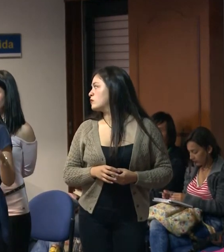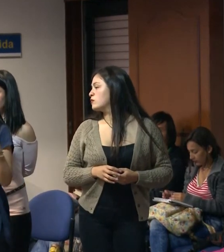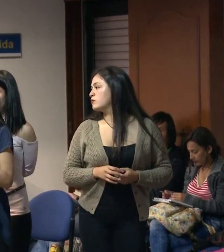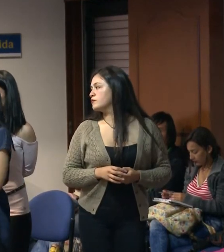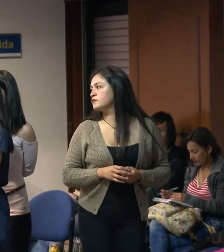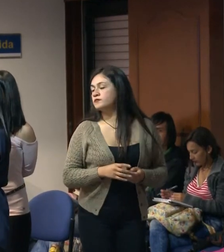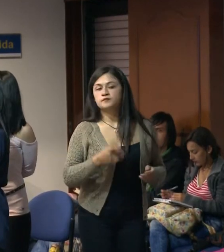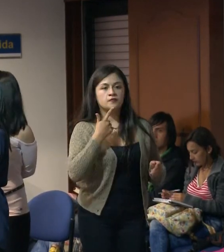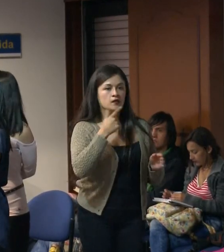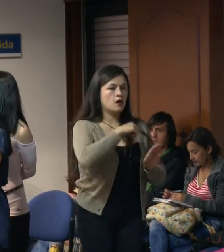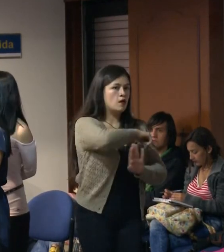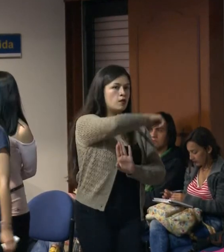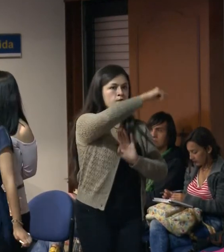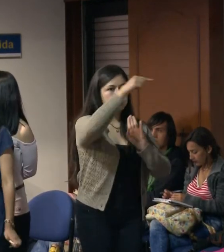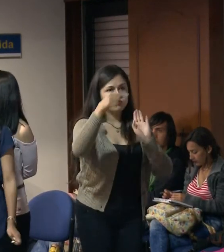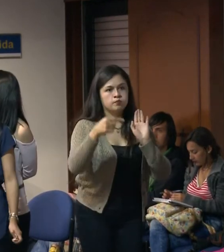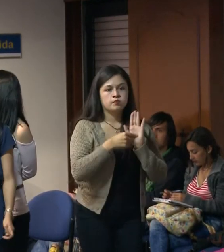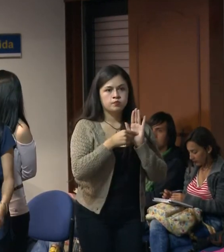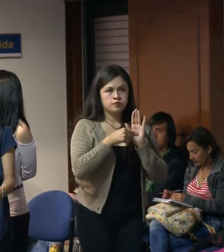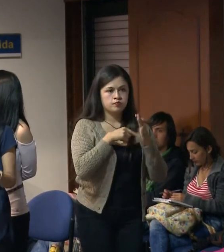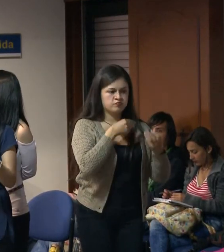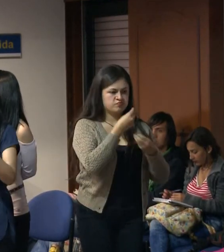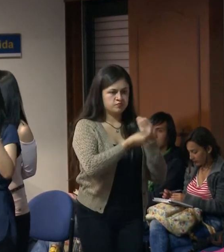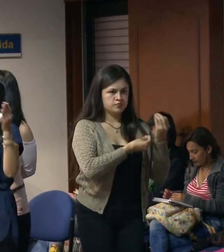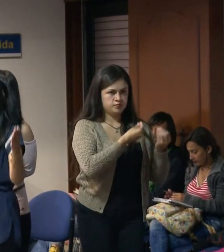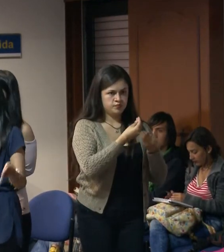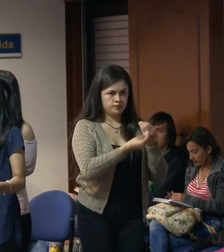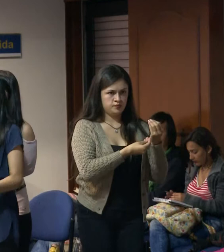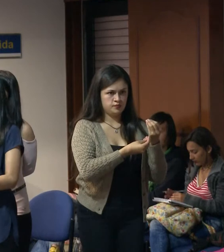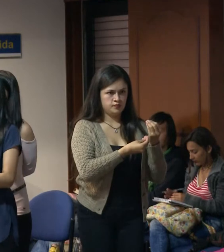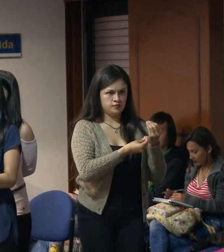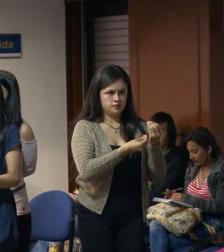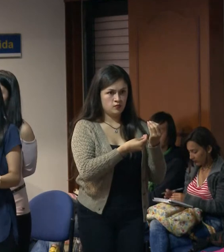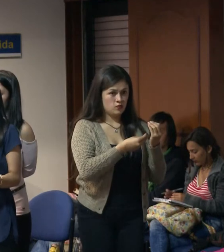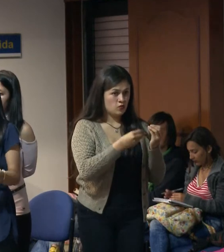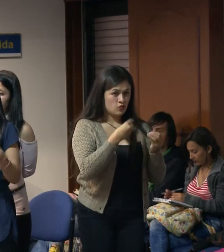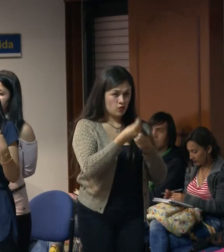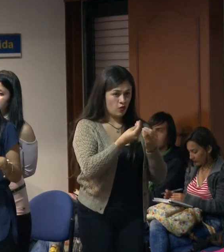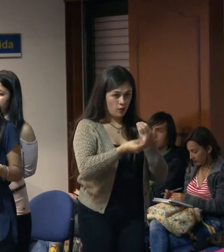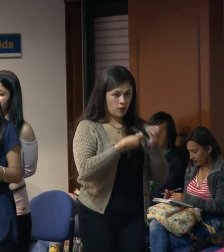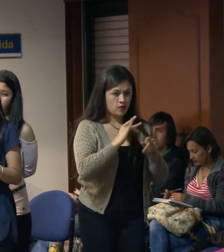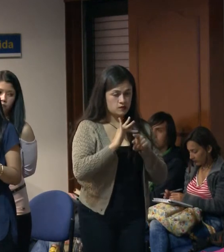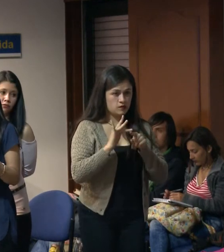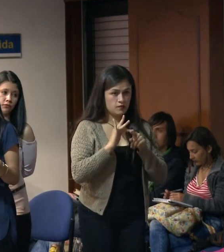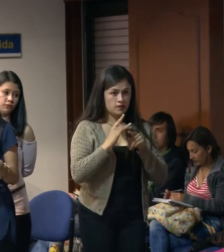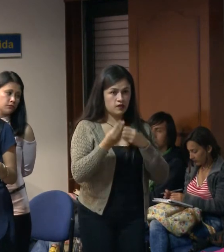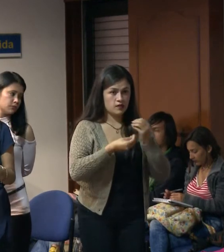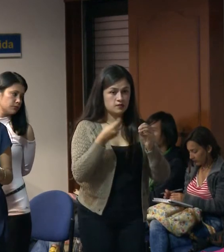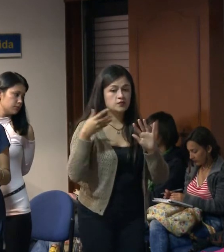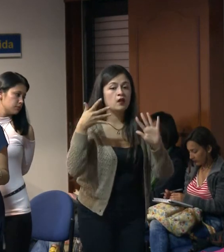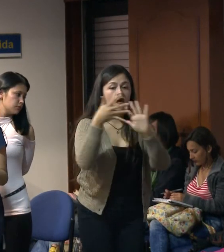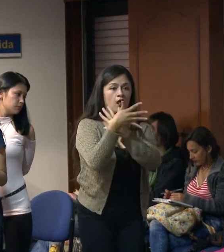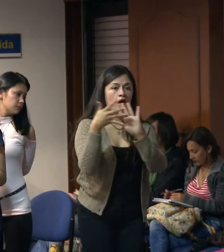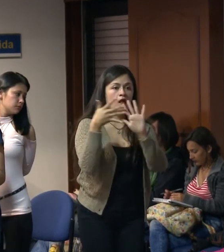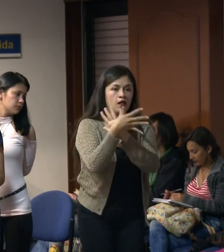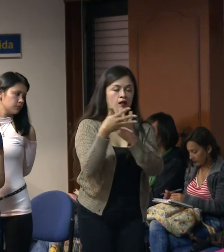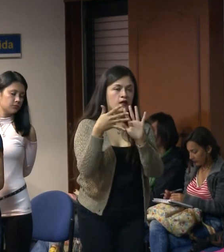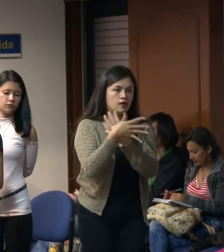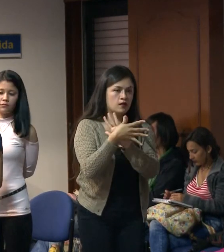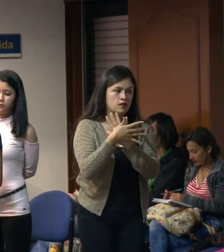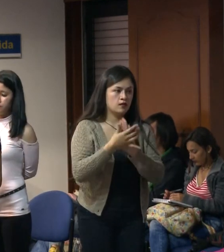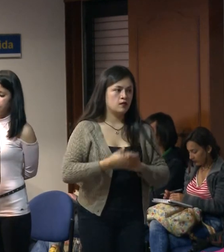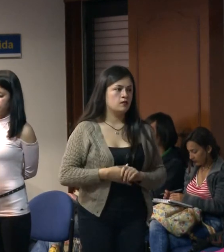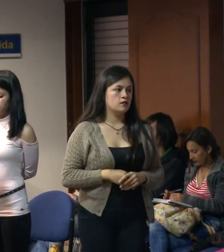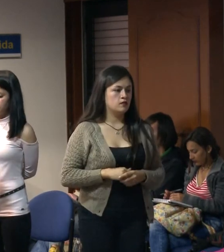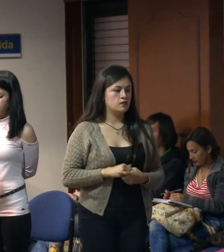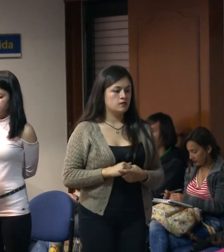para llevar todo esto, para que todo esto se lleve a cabo, activamente narrando tomó en cuenta